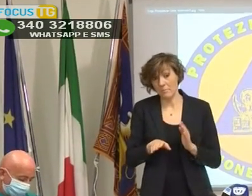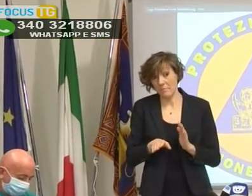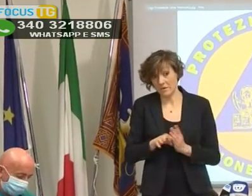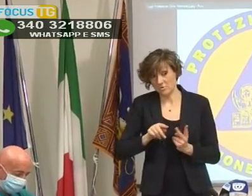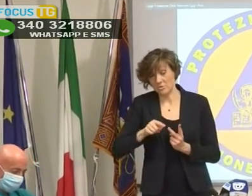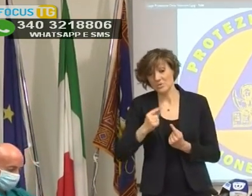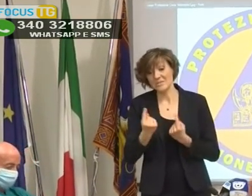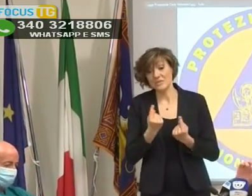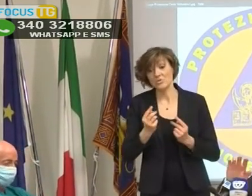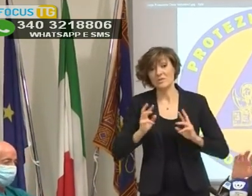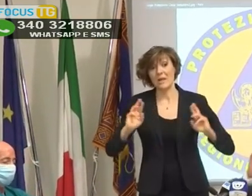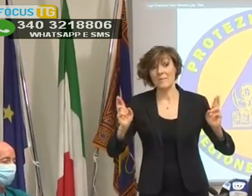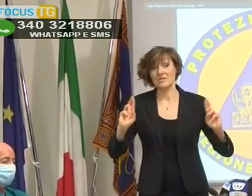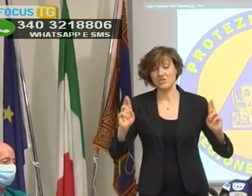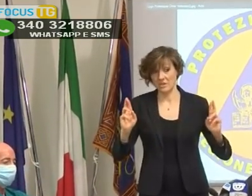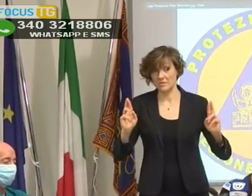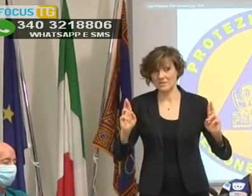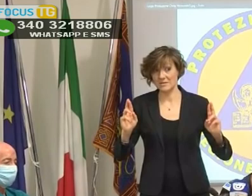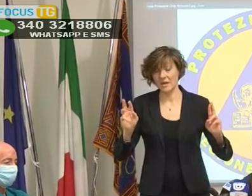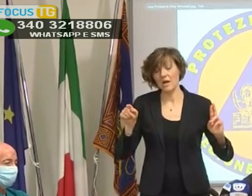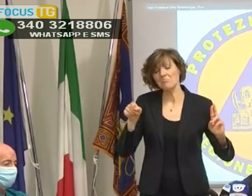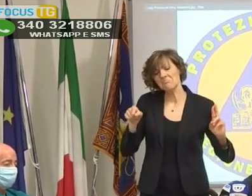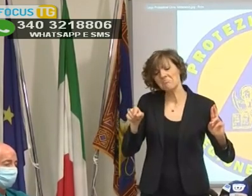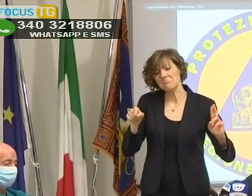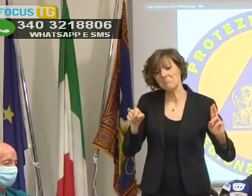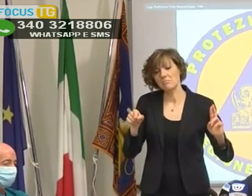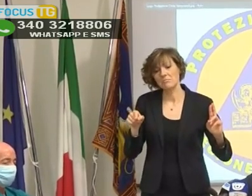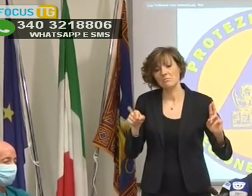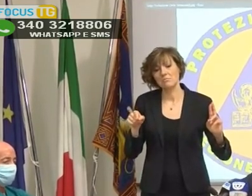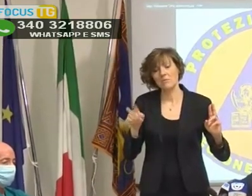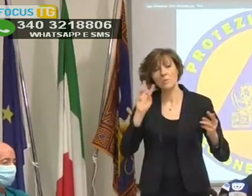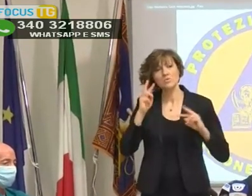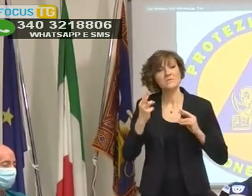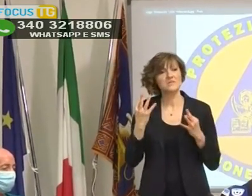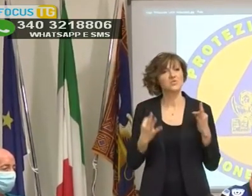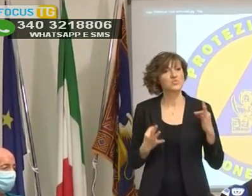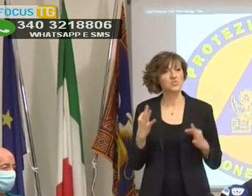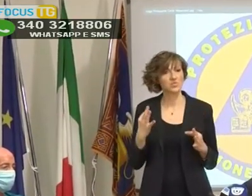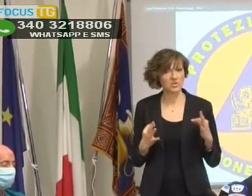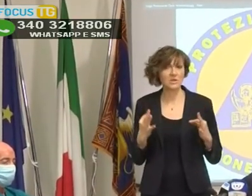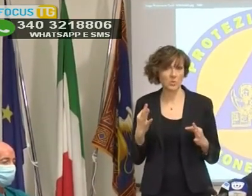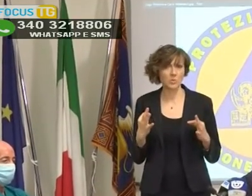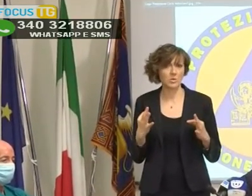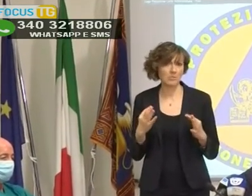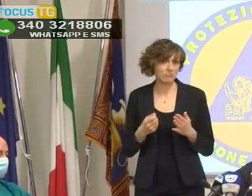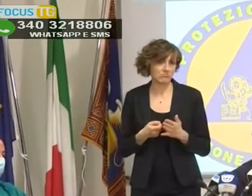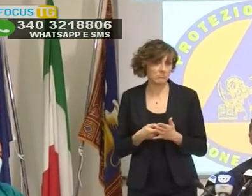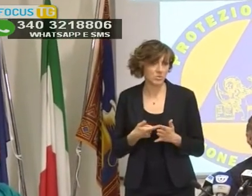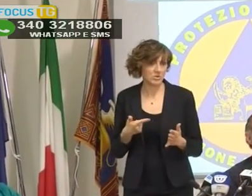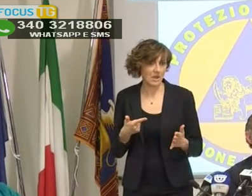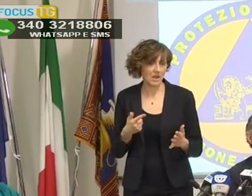di emergenza ha un aspetto diciamo squisitamente diciamo giuridico, che non è irrilevante,